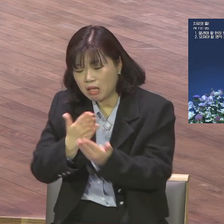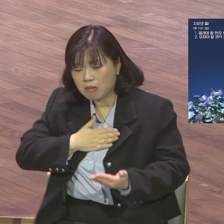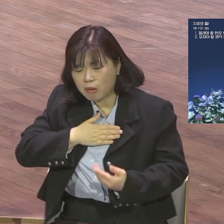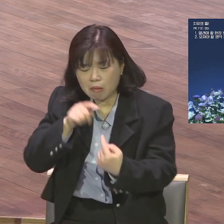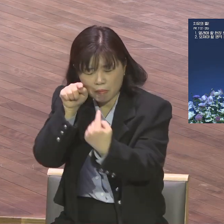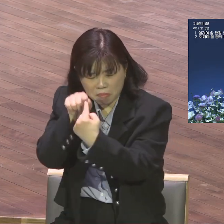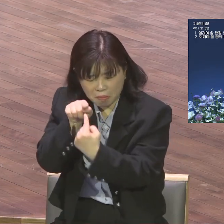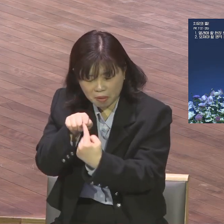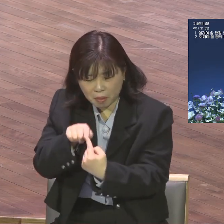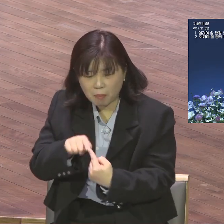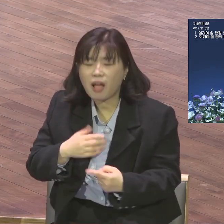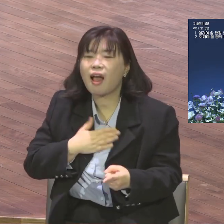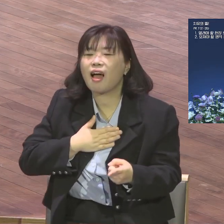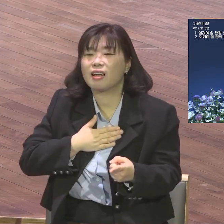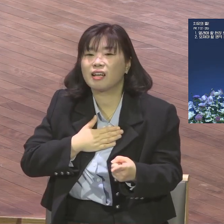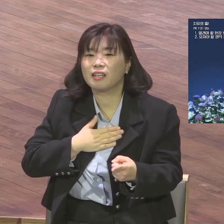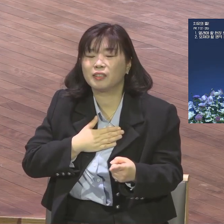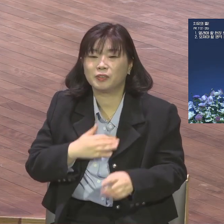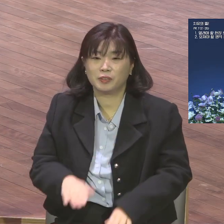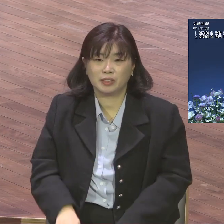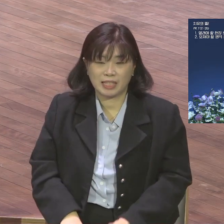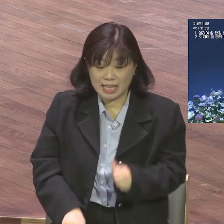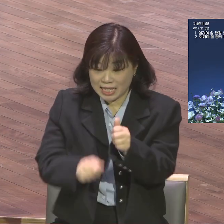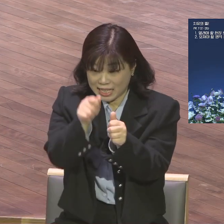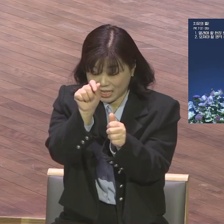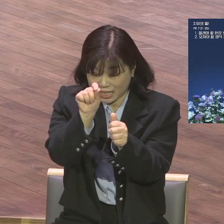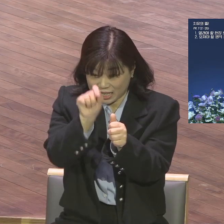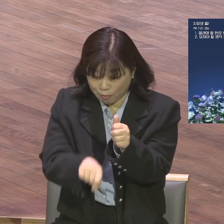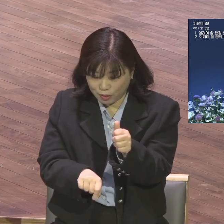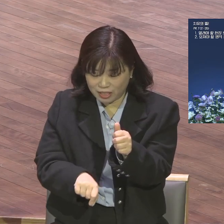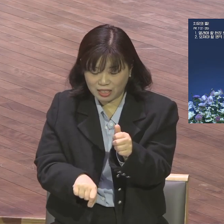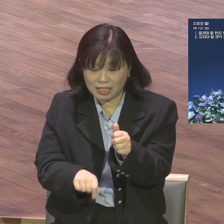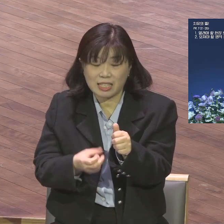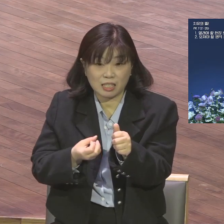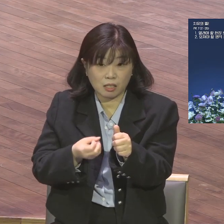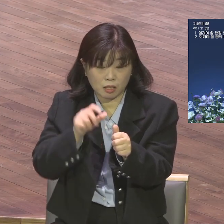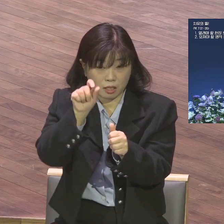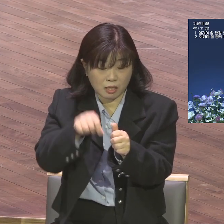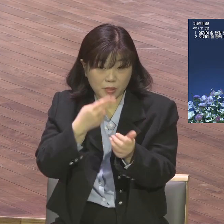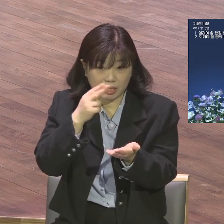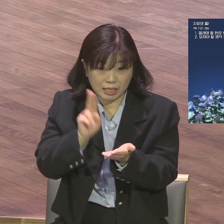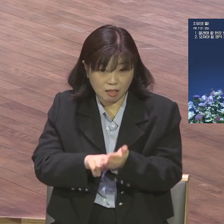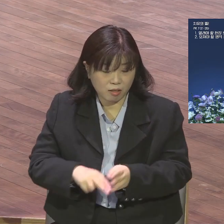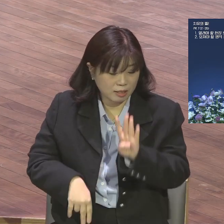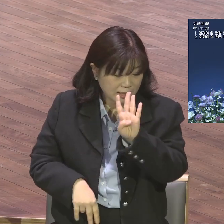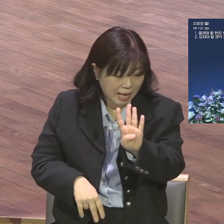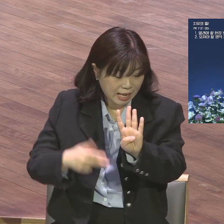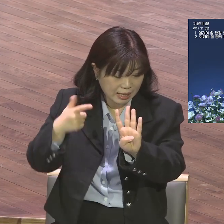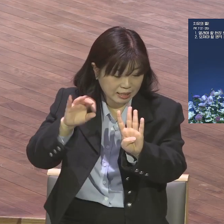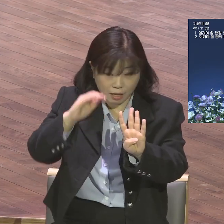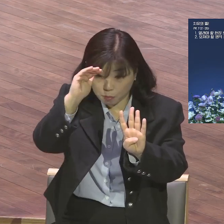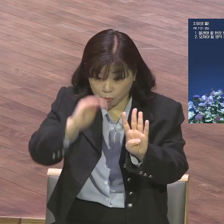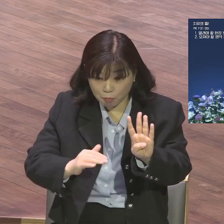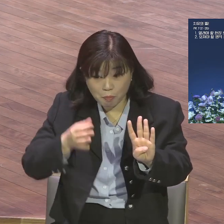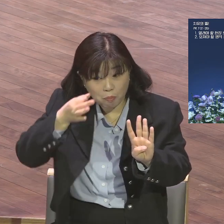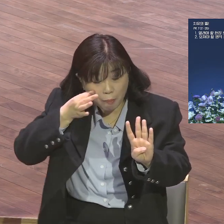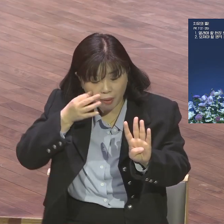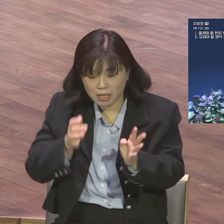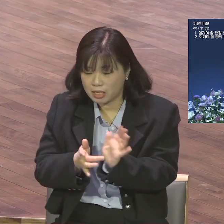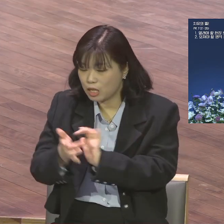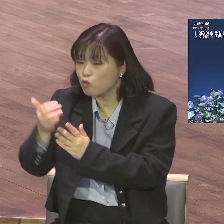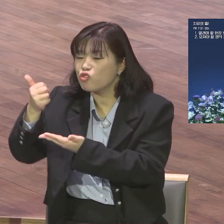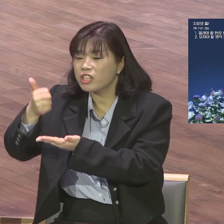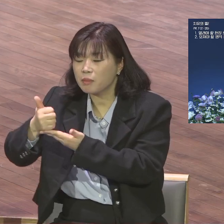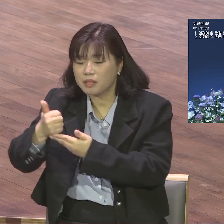공감했다는 거예요. 히브리 4장 15절에 보면 예수님을 우리의 연약함을 함께 우리